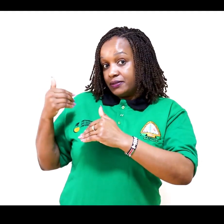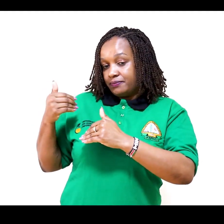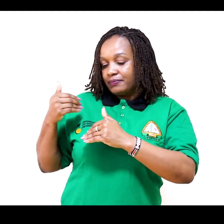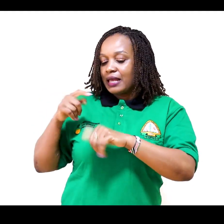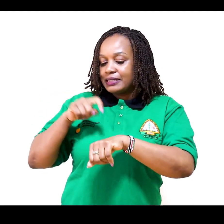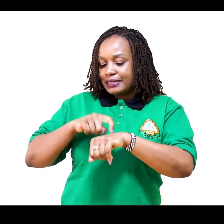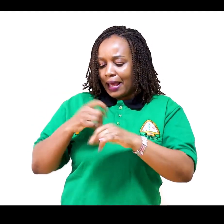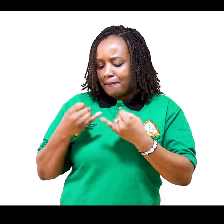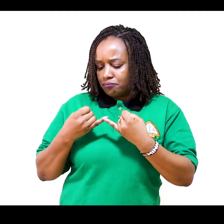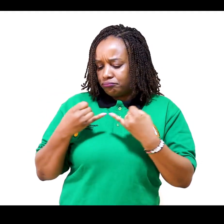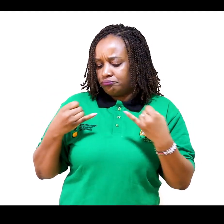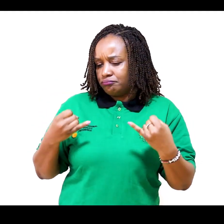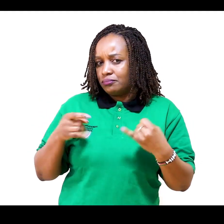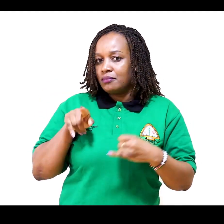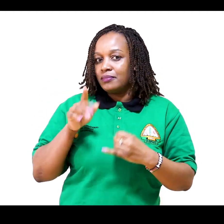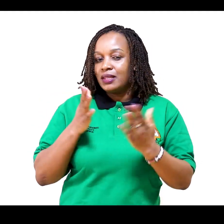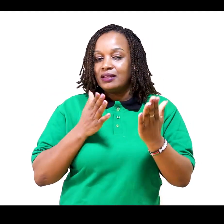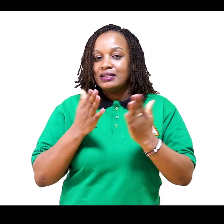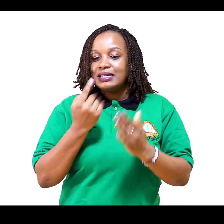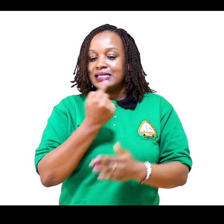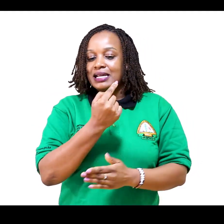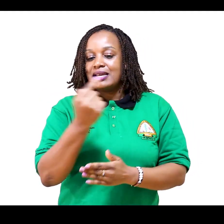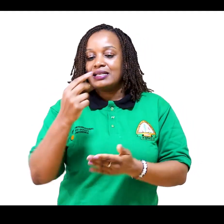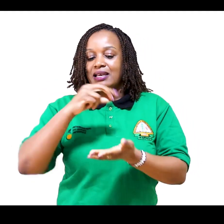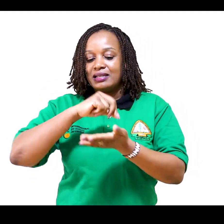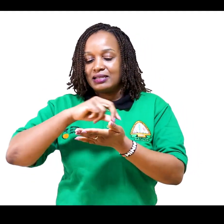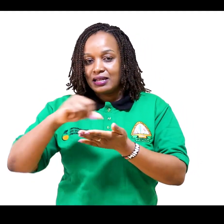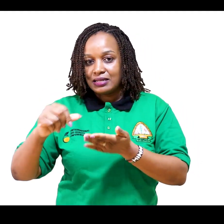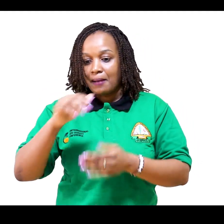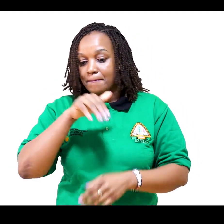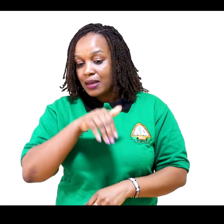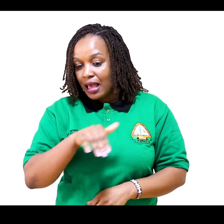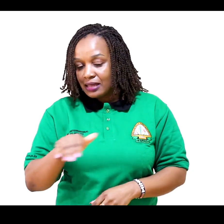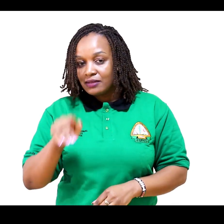hii ni kulingana na kanuni za mbegu na aina za mimea mbegu za